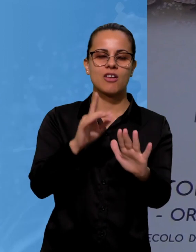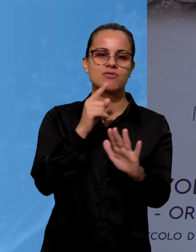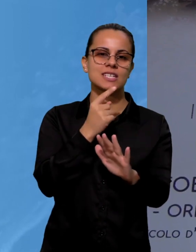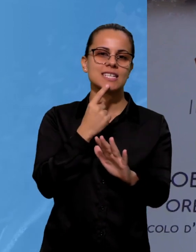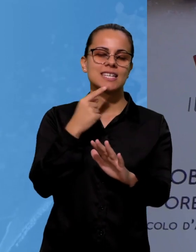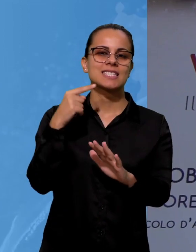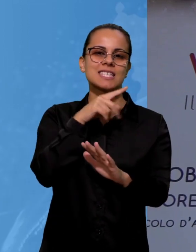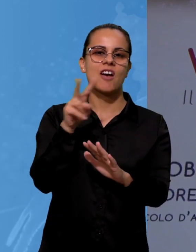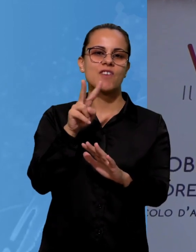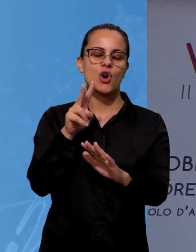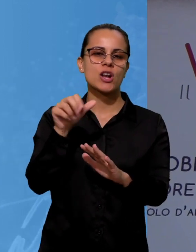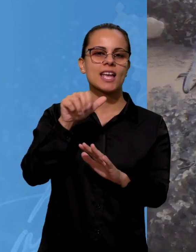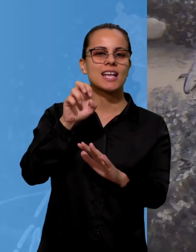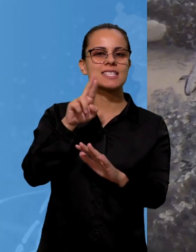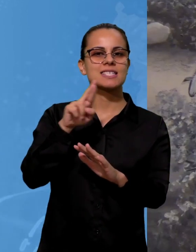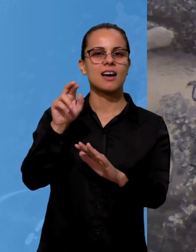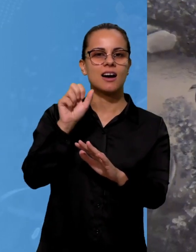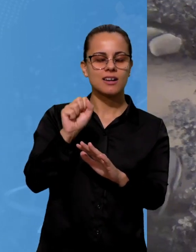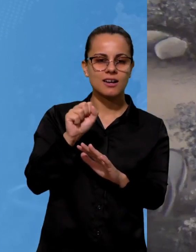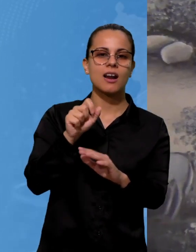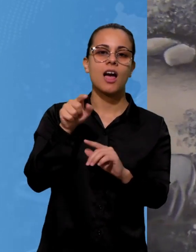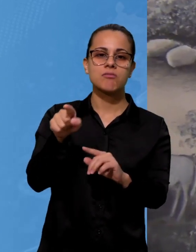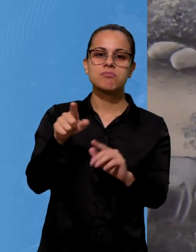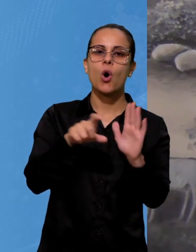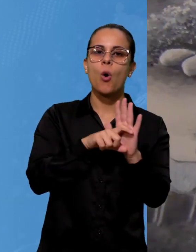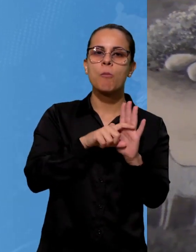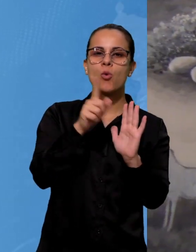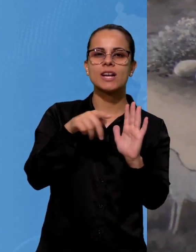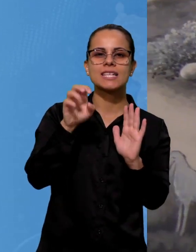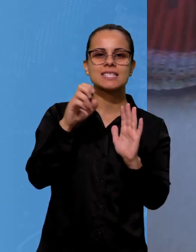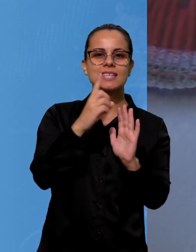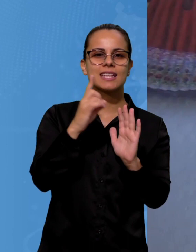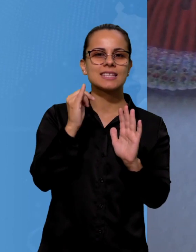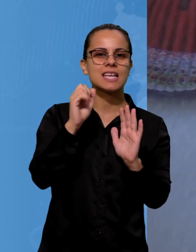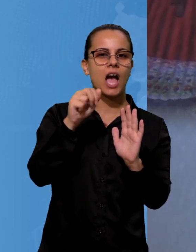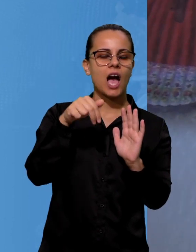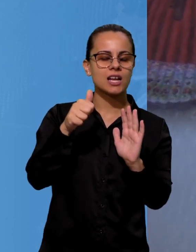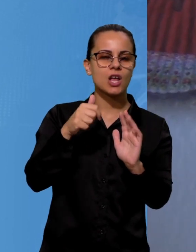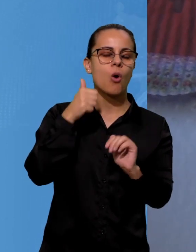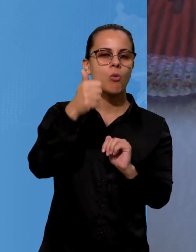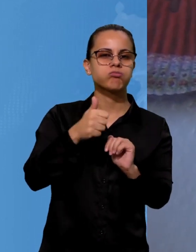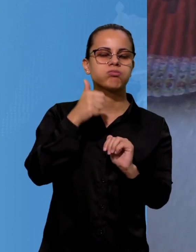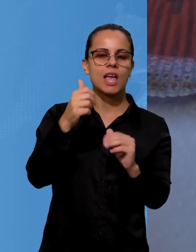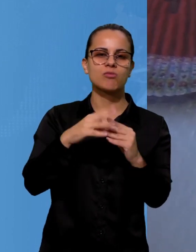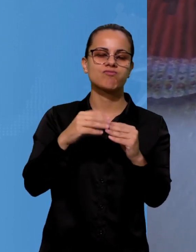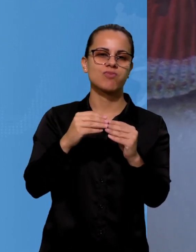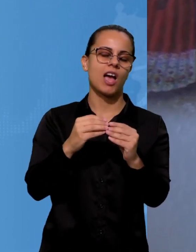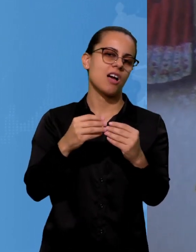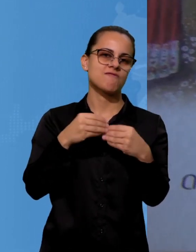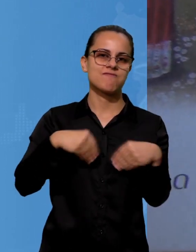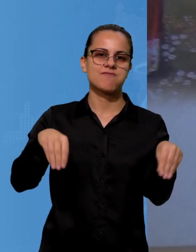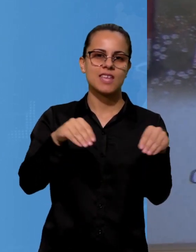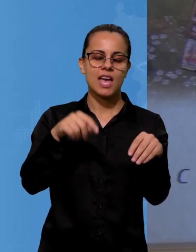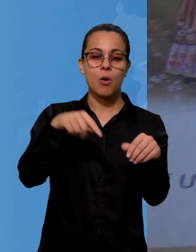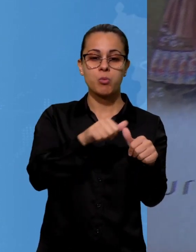secolo, Veronica Serra. A lei il suo comune Zeddiani dedica ogni anno una rassegna, che quest'anno ha un motivo in più